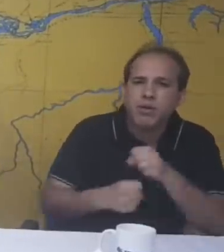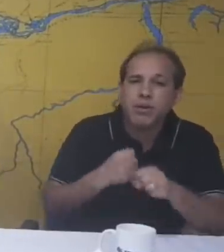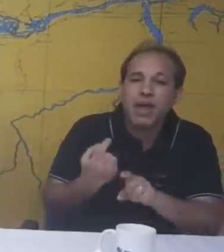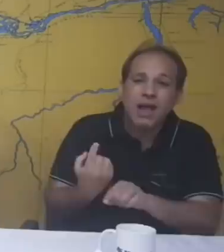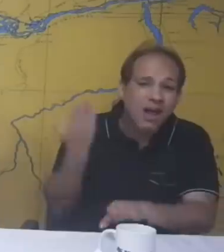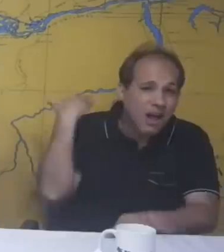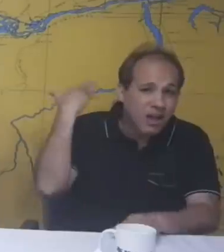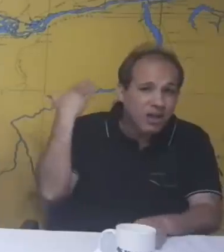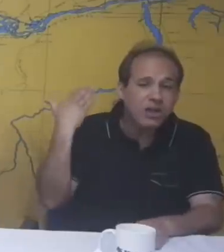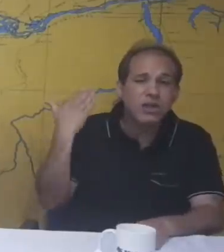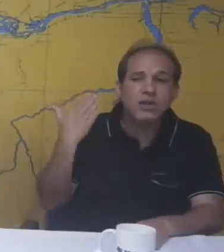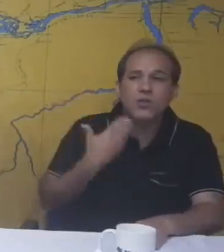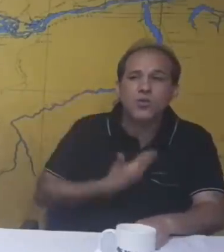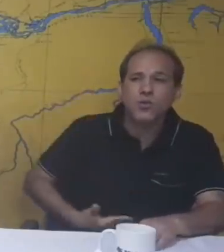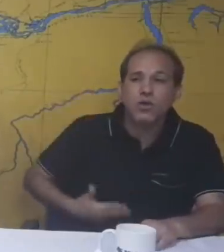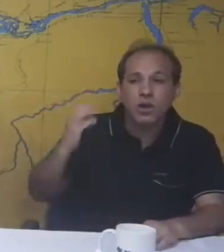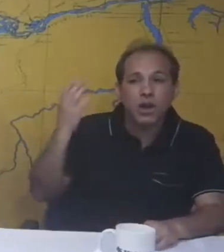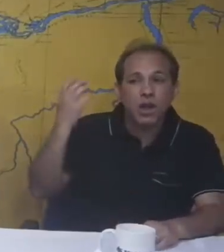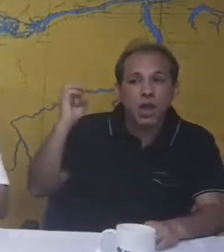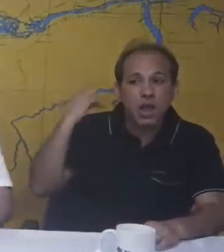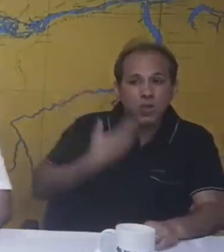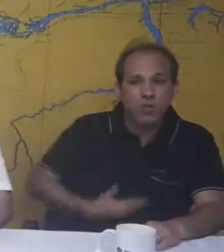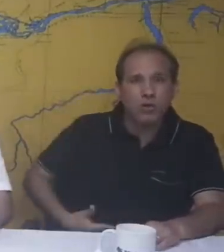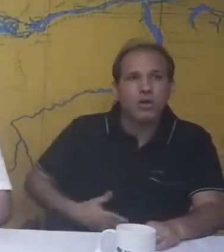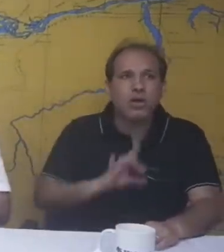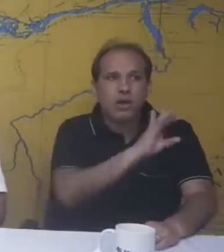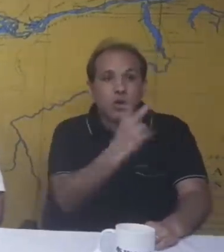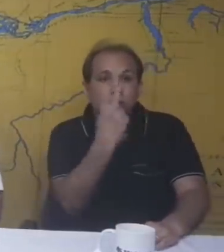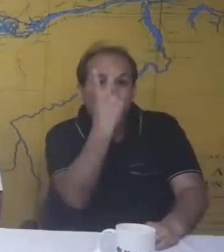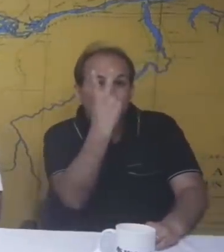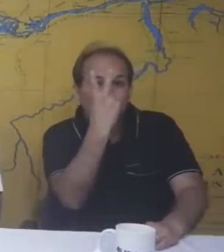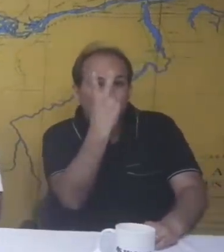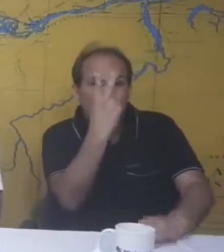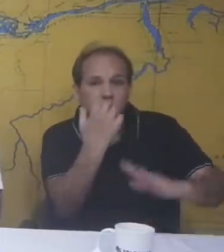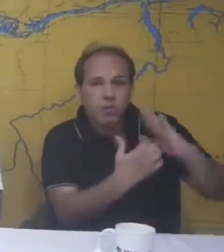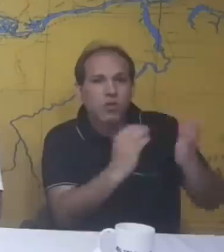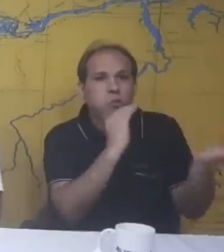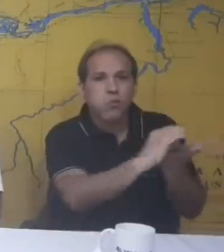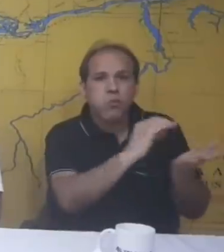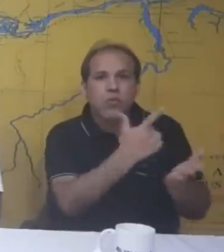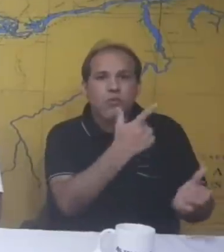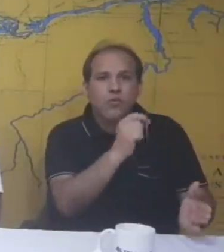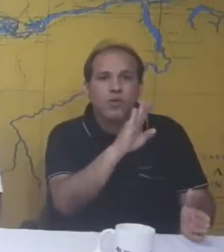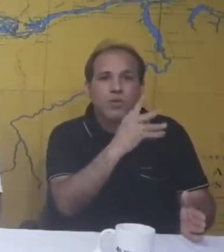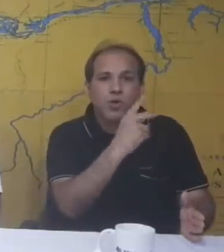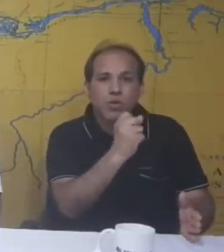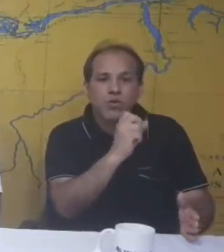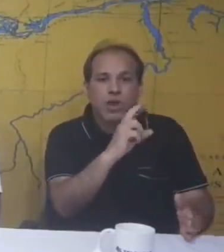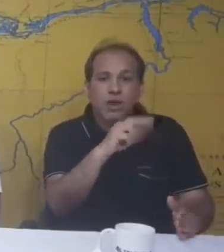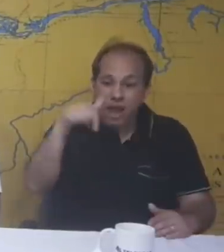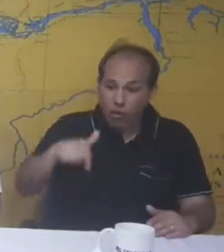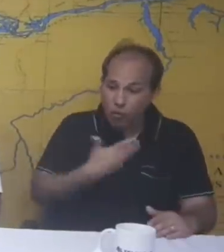governo do senhor, a Caixa tinha para duas empresas 20 bilhões de reais. Neste